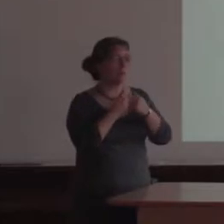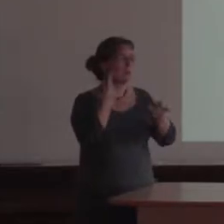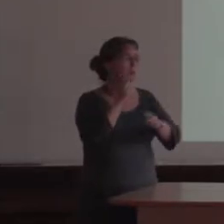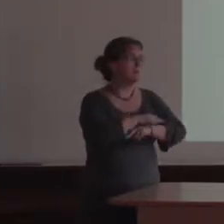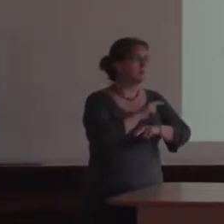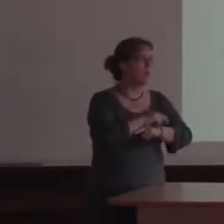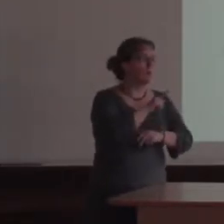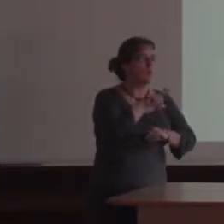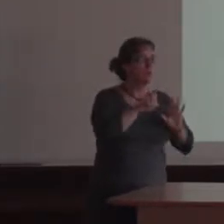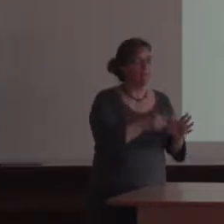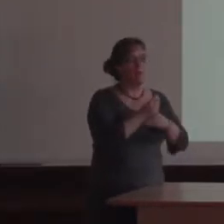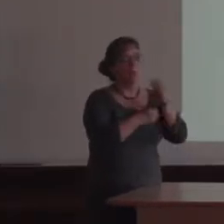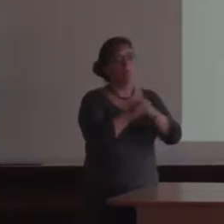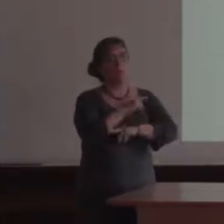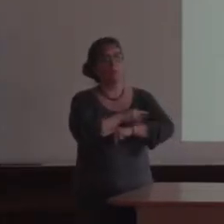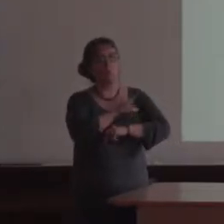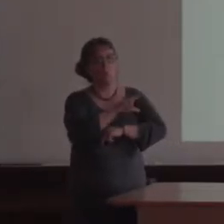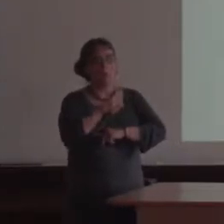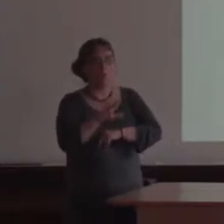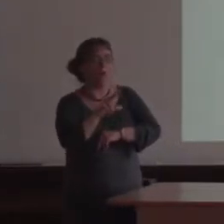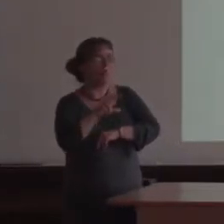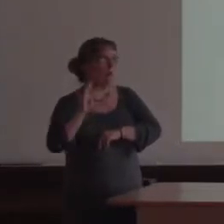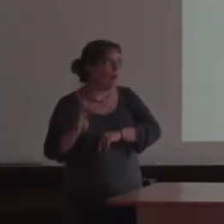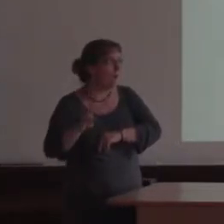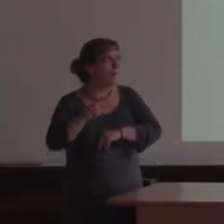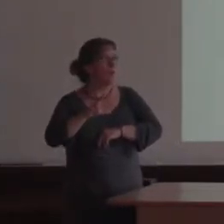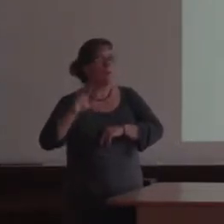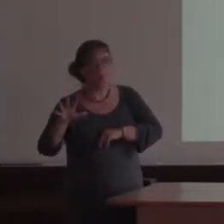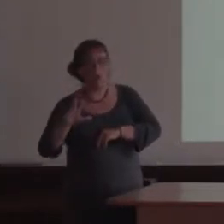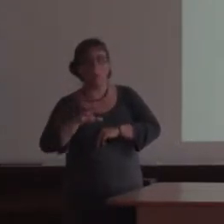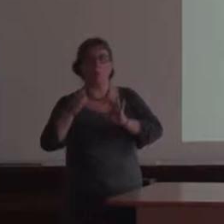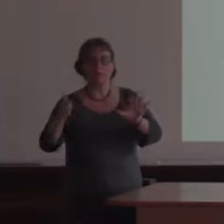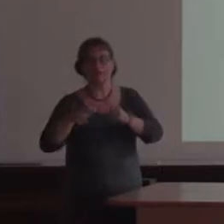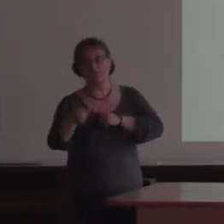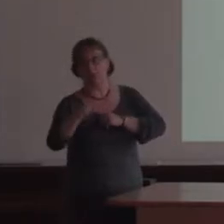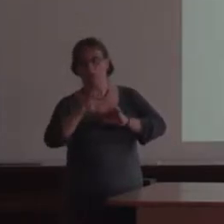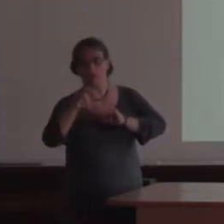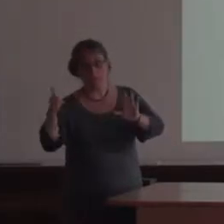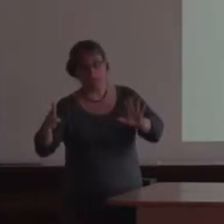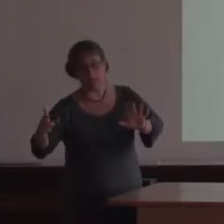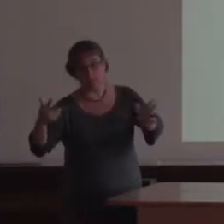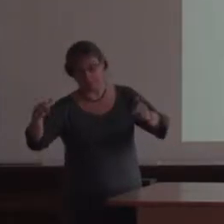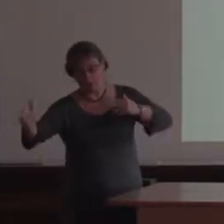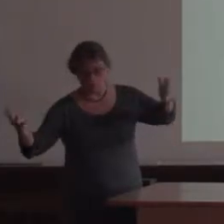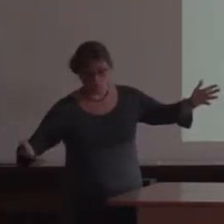2.7, Python 3.3, Python 3.4, Python 3.5, Python 3.6, bientôt Python 3.7.